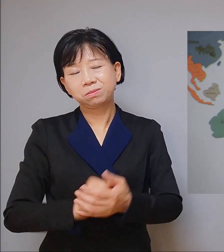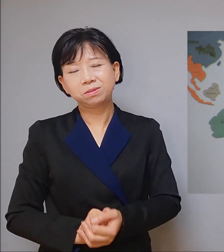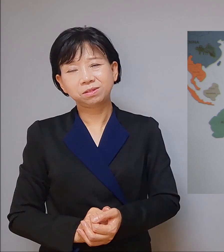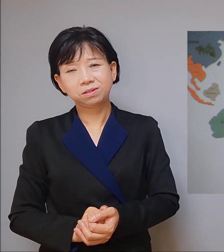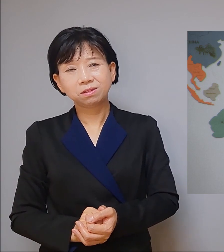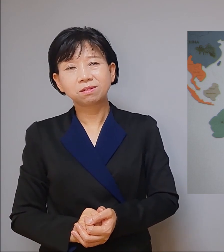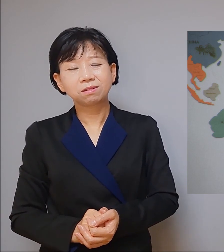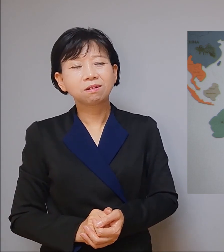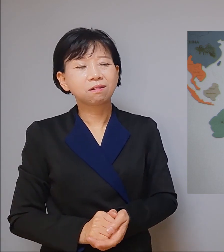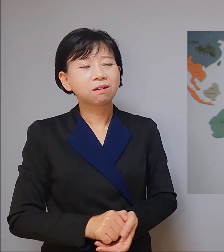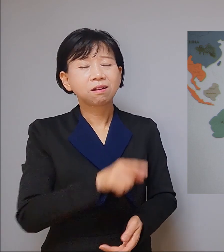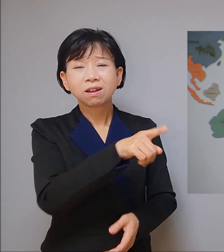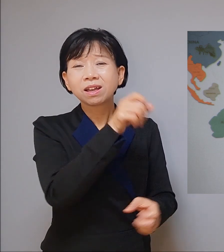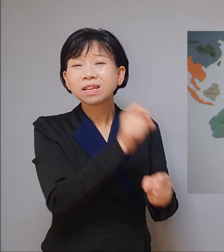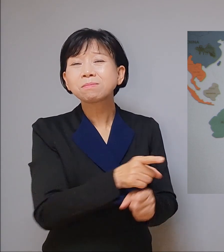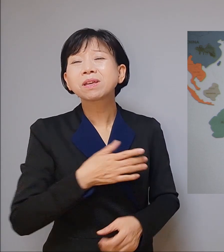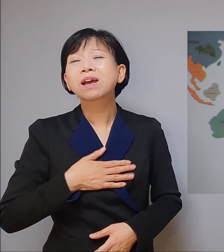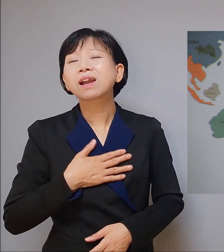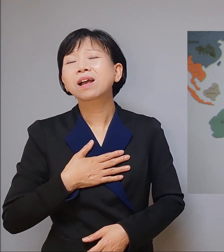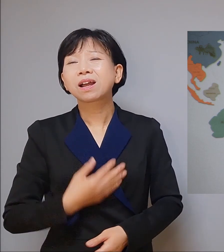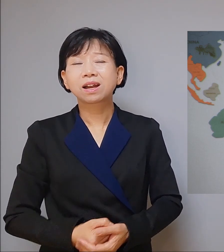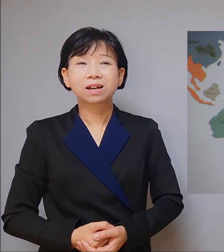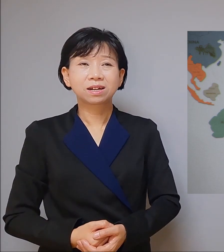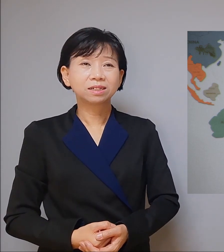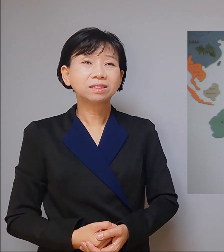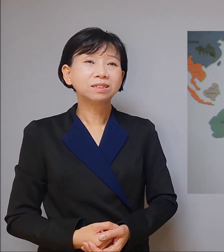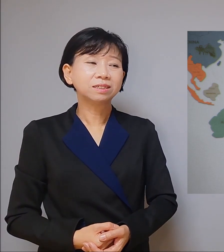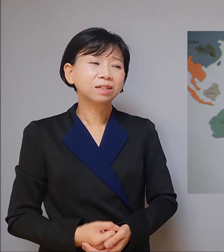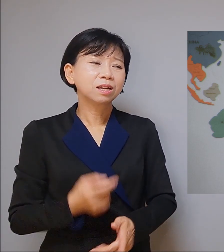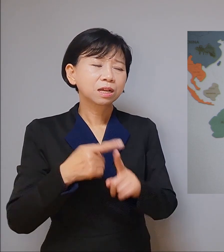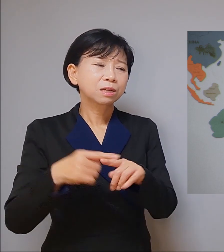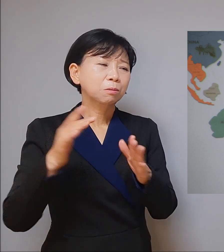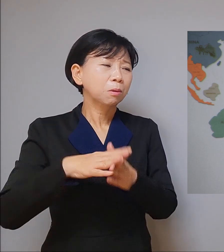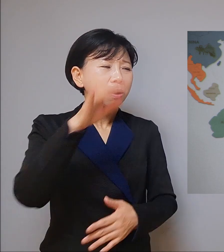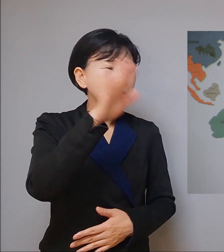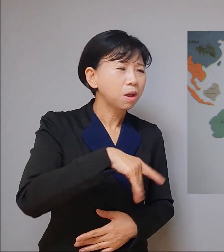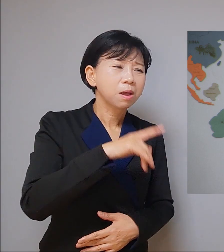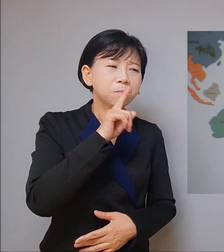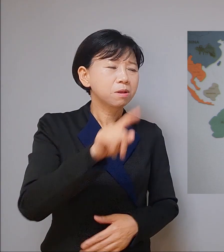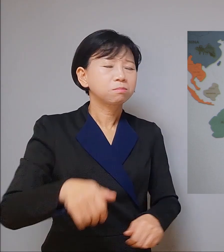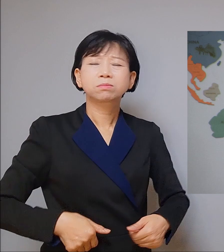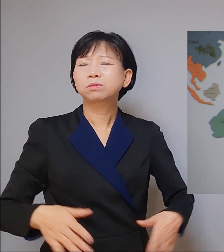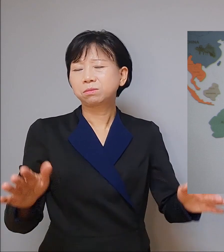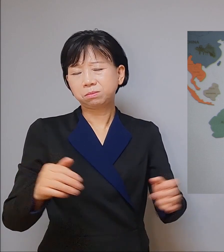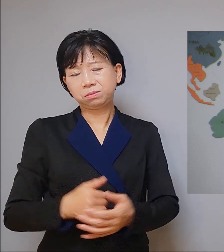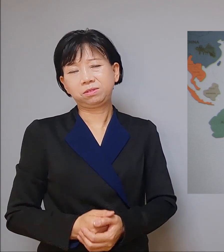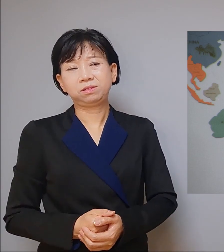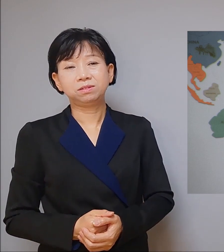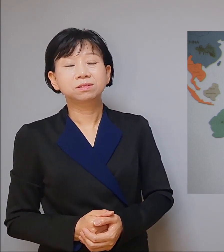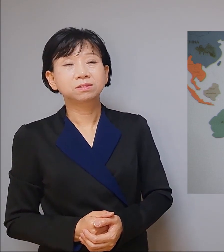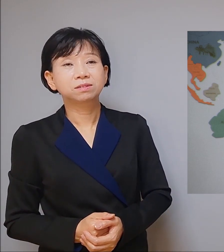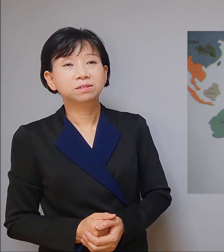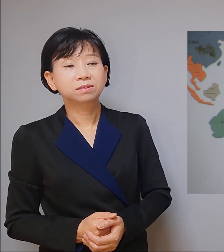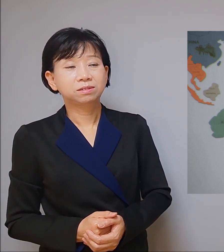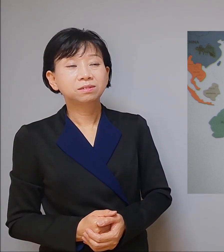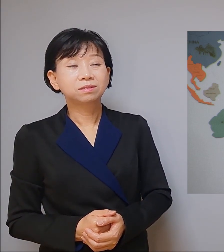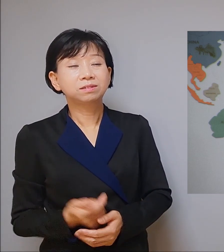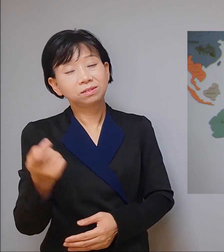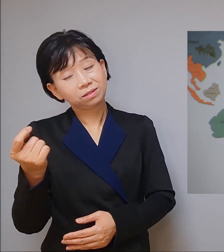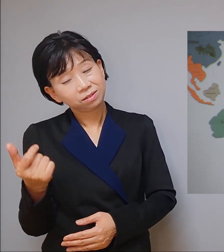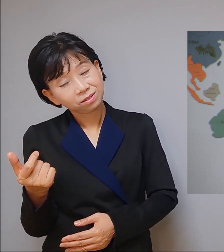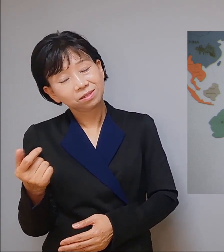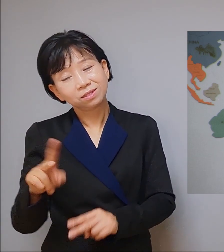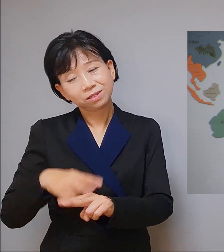다 아세요. 네. 이제 굳이 교회 오시란 말 하지 않아도 여러분이 아주 작은 전도비라도